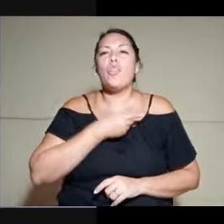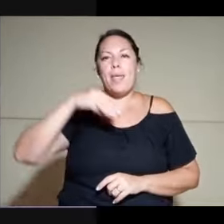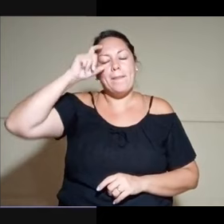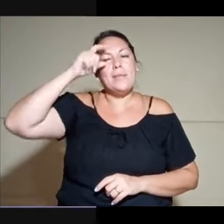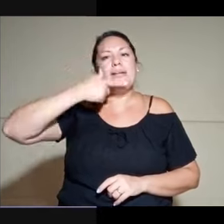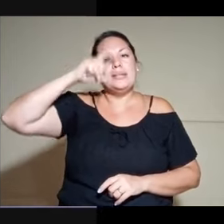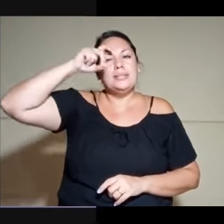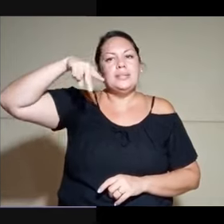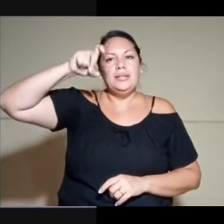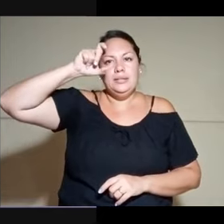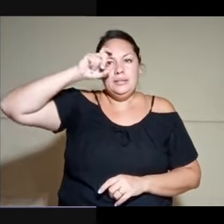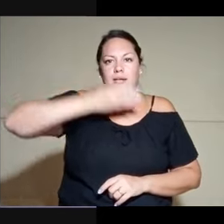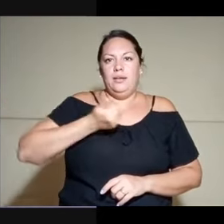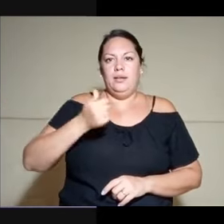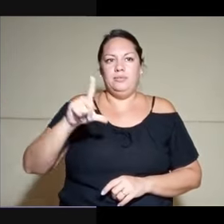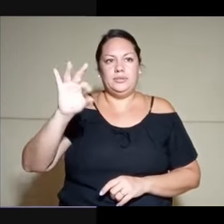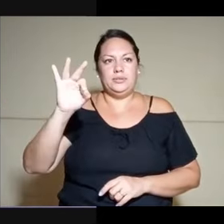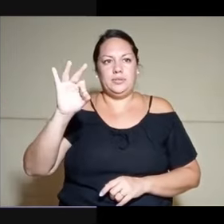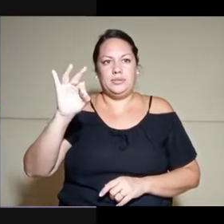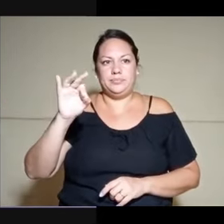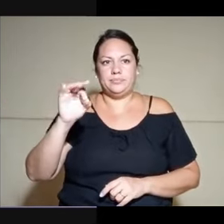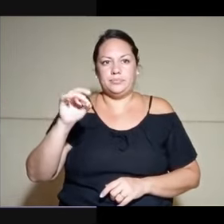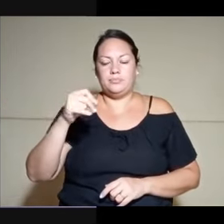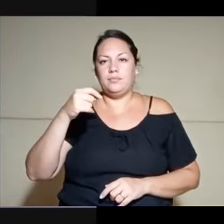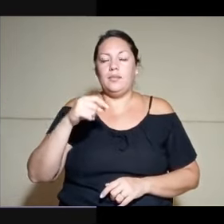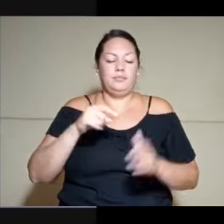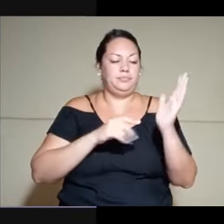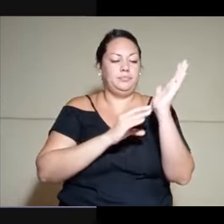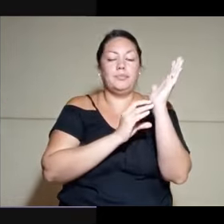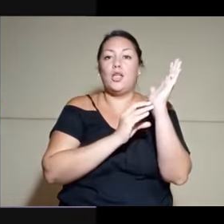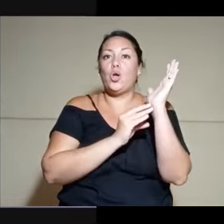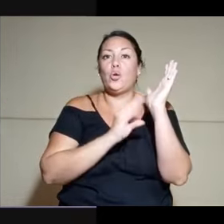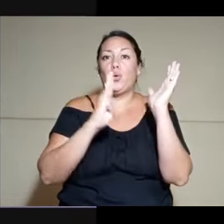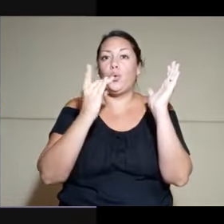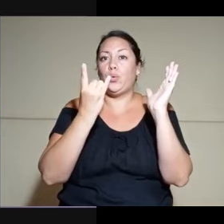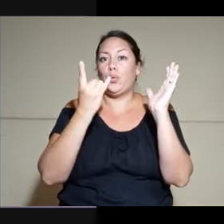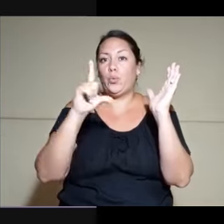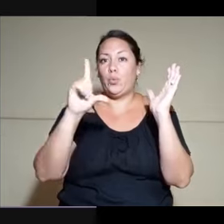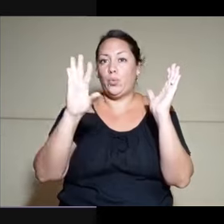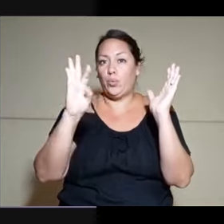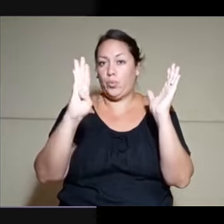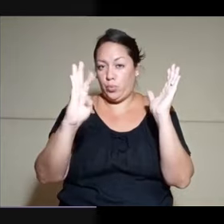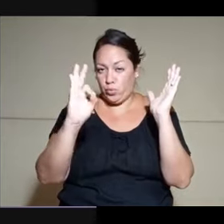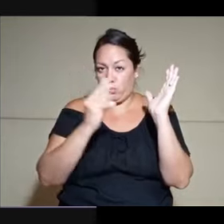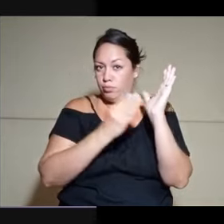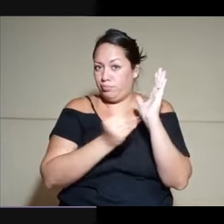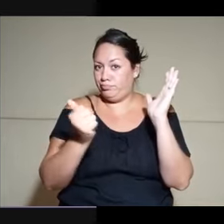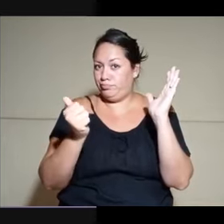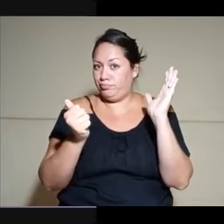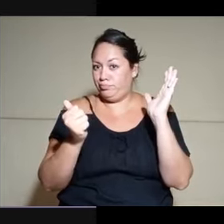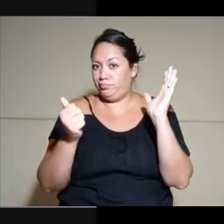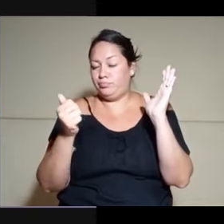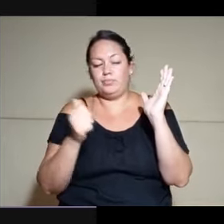nos están quedando 2 nervios más, que esos nacen del mesencéfalo. Así que ahora pasamos al mesencéfalo.